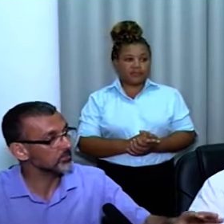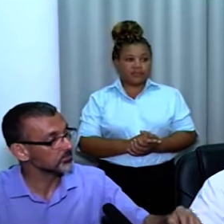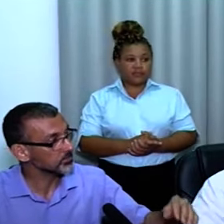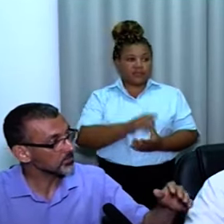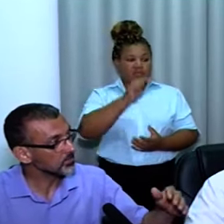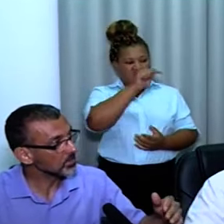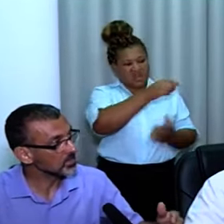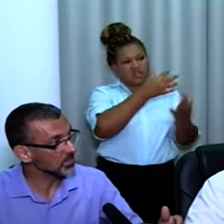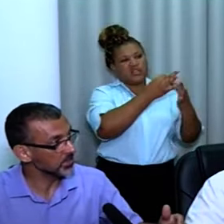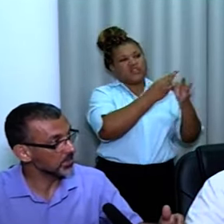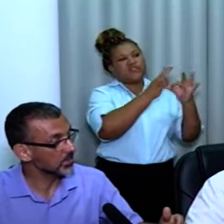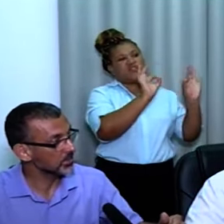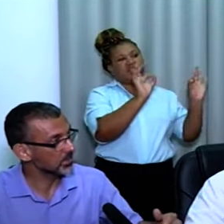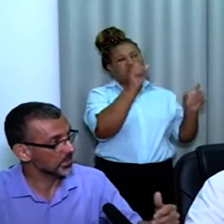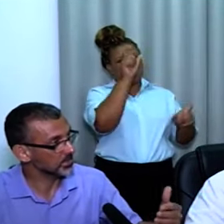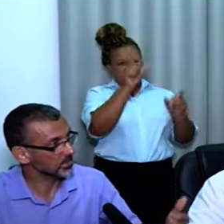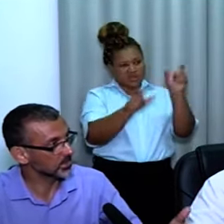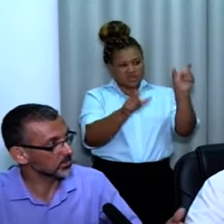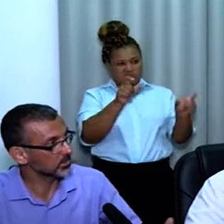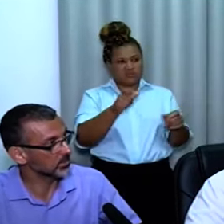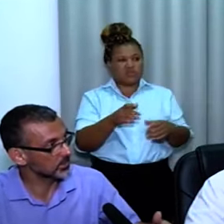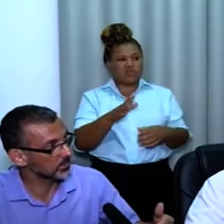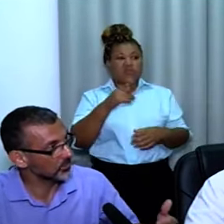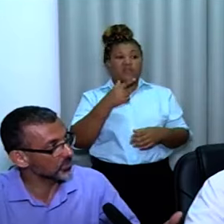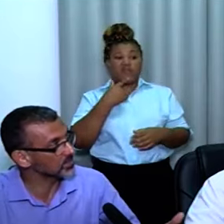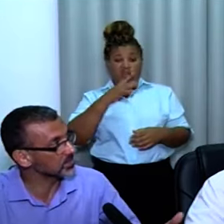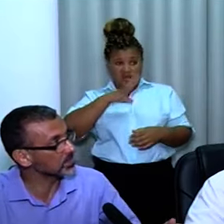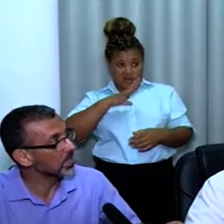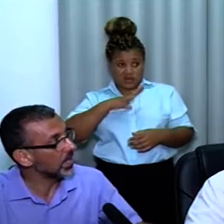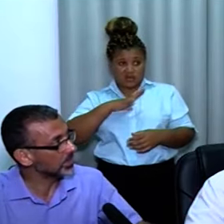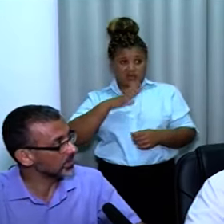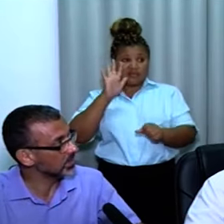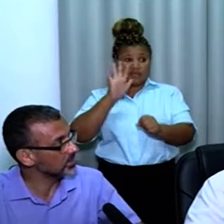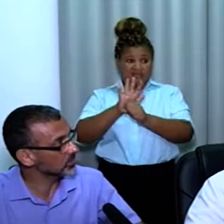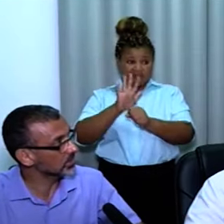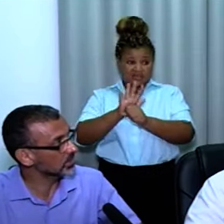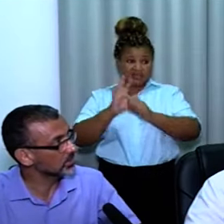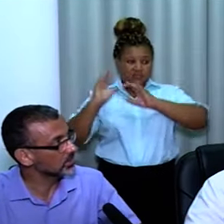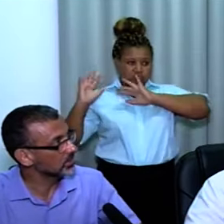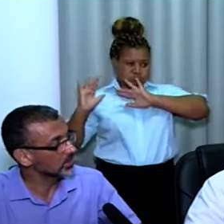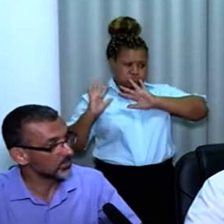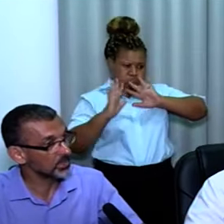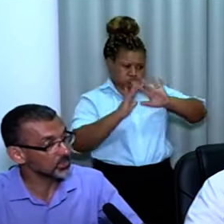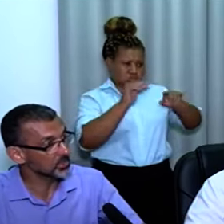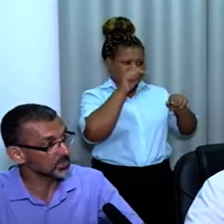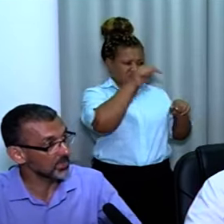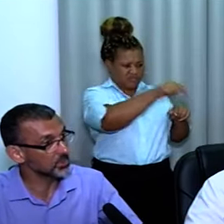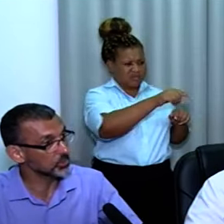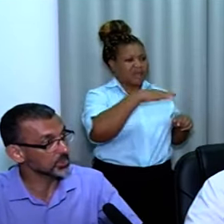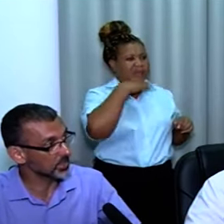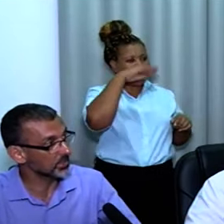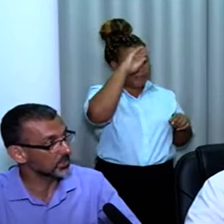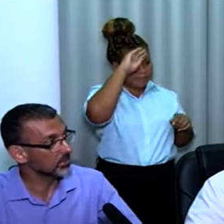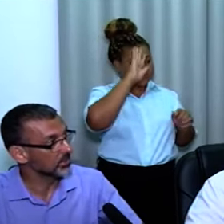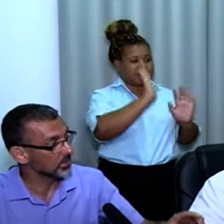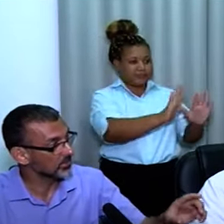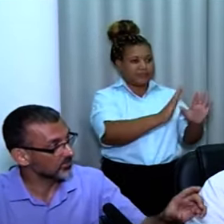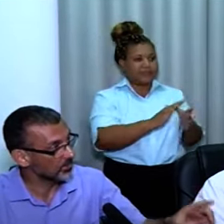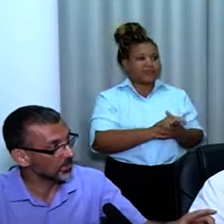servir s'il y en a un surge of cases. Après ben les autres demandent les autres services aussi qu'il y